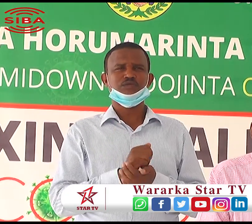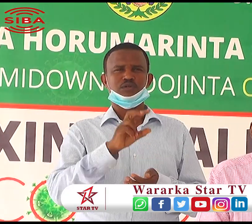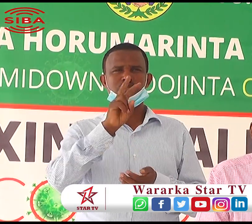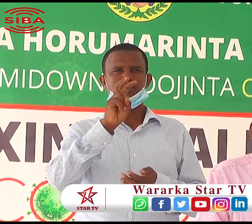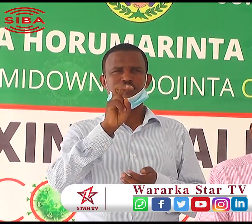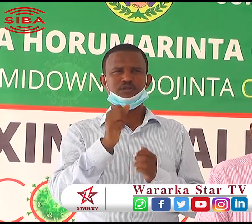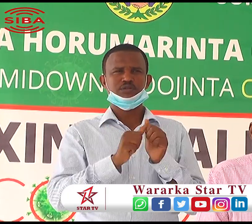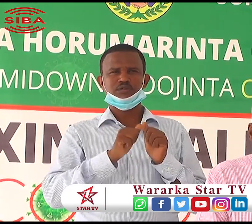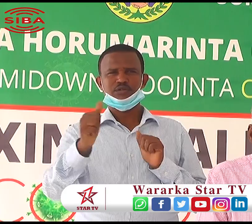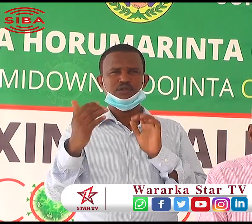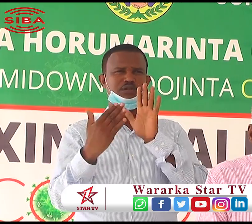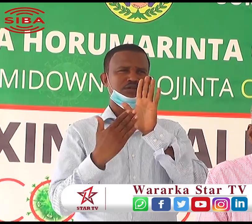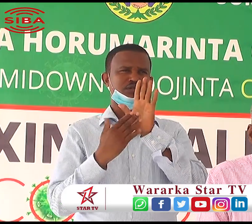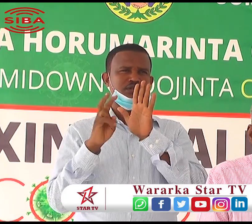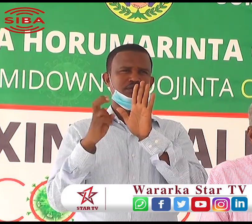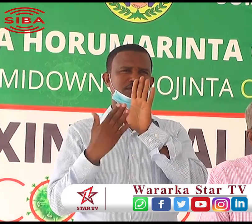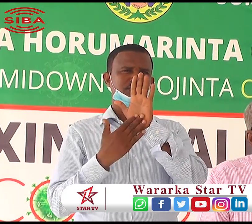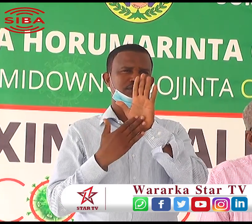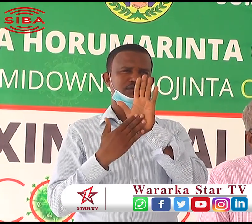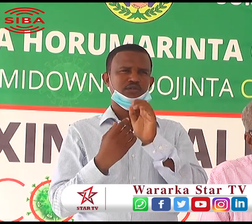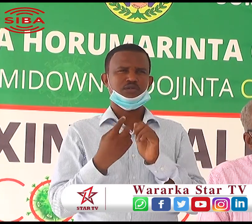29 waa 2 qof